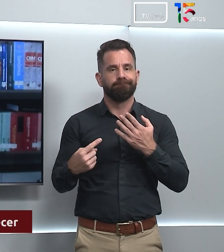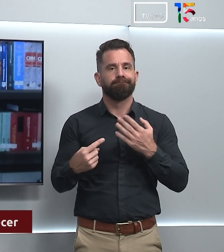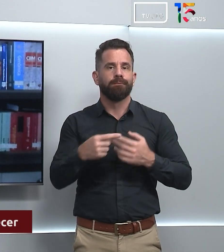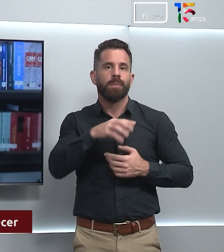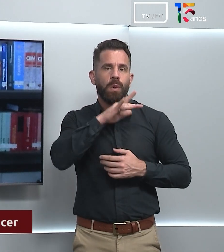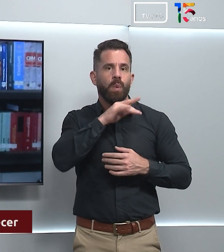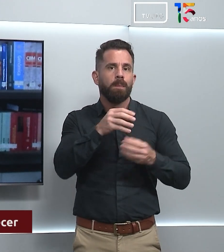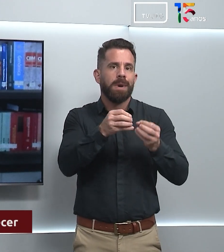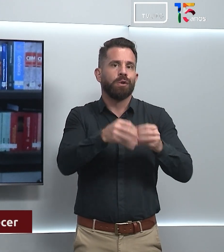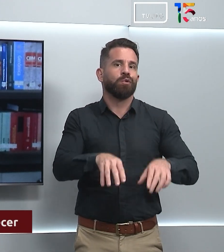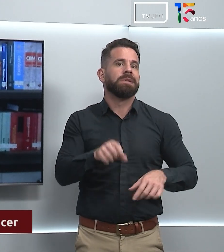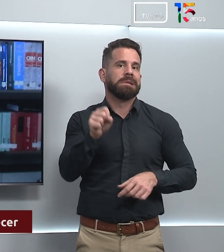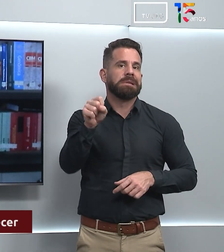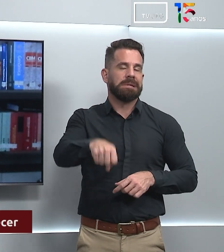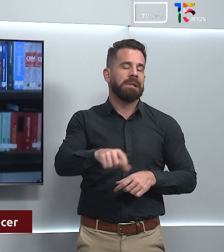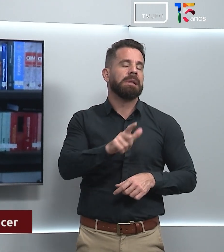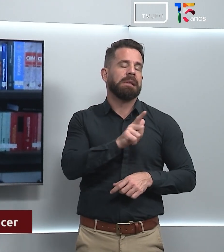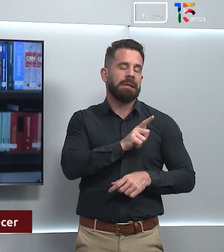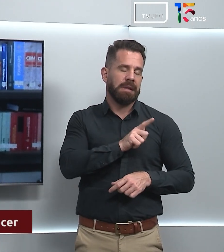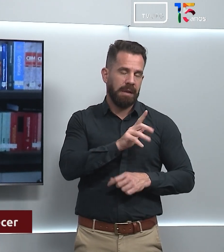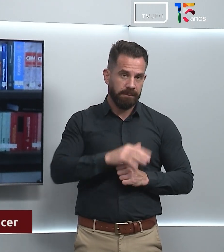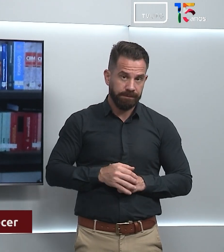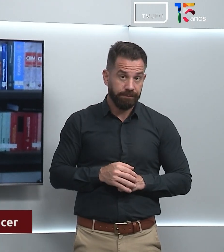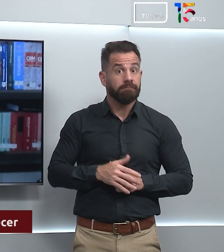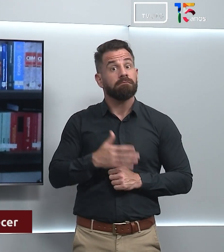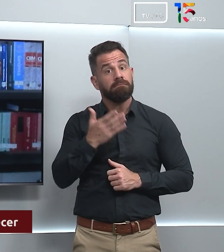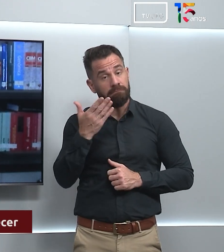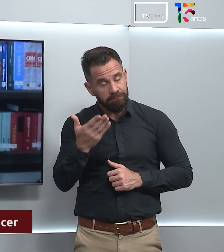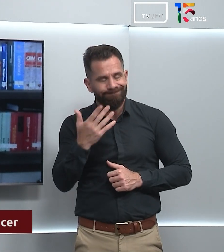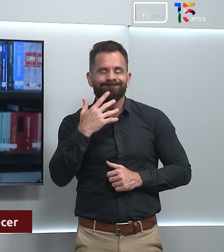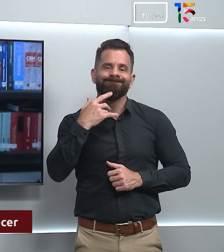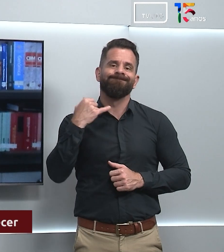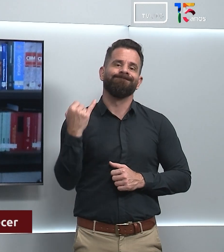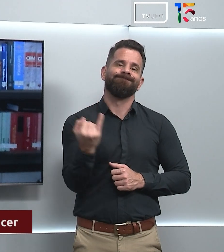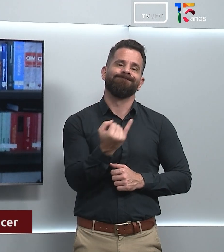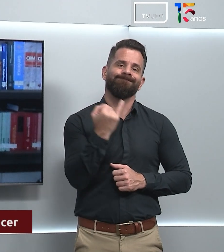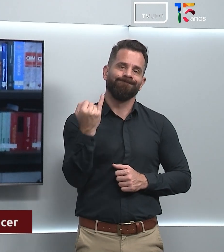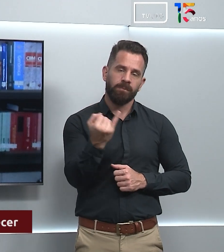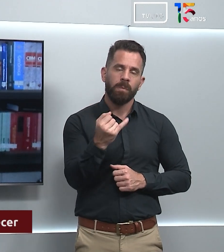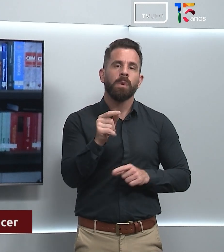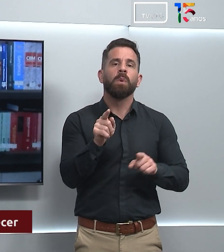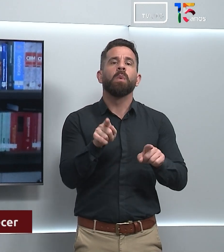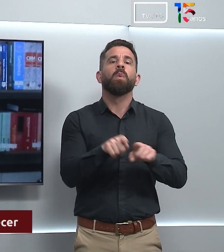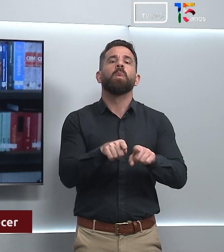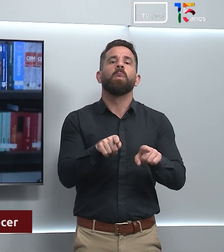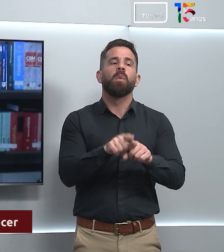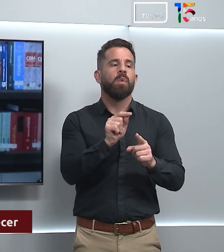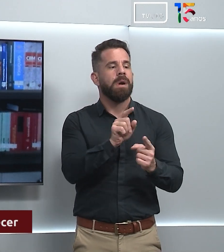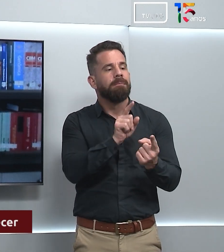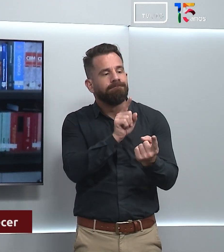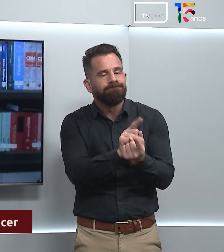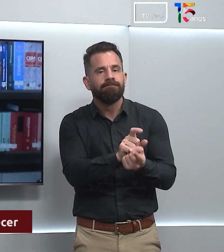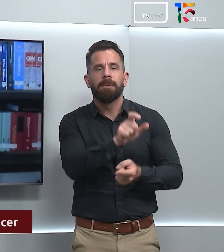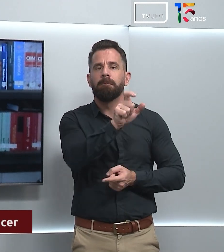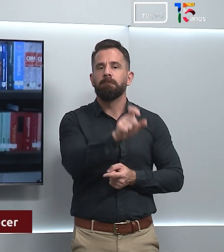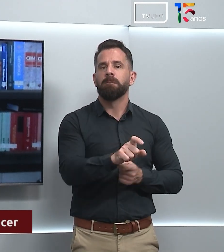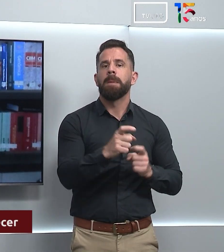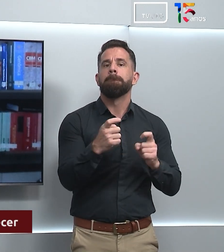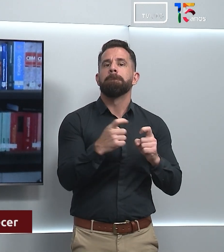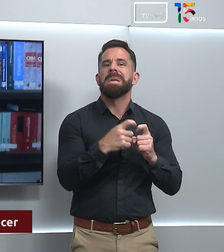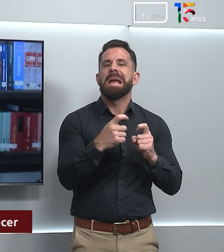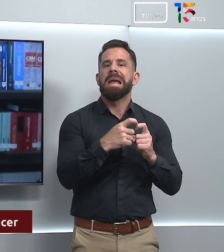efeitos colaterais. Por isso que é fundamental que haja o monitoramento médico.